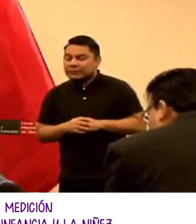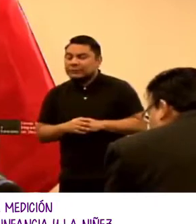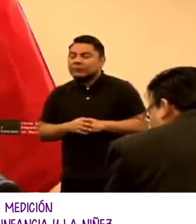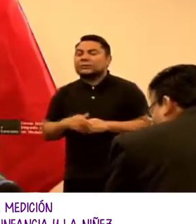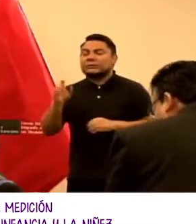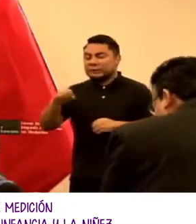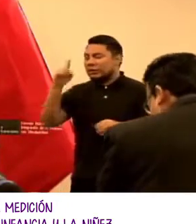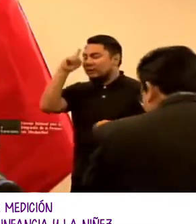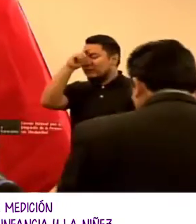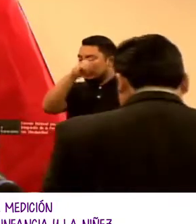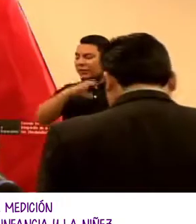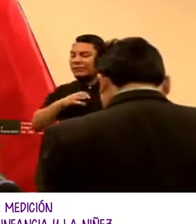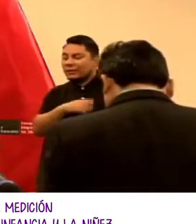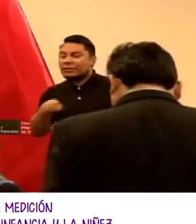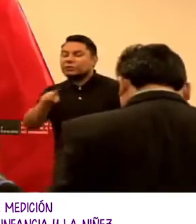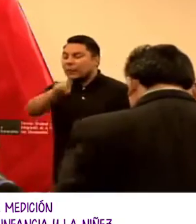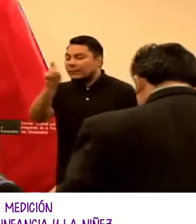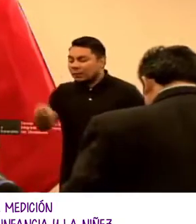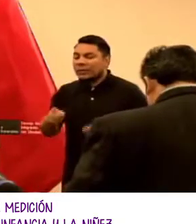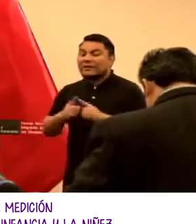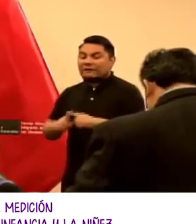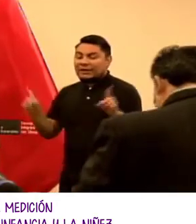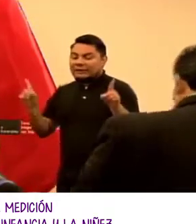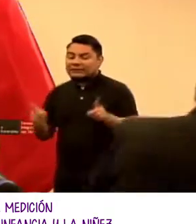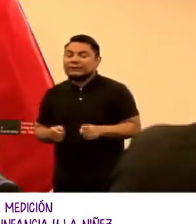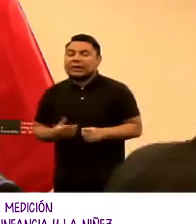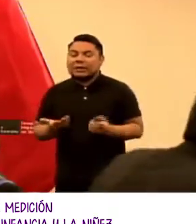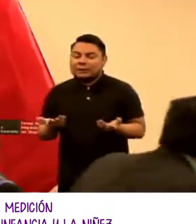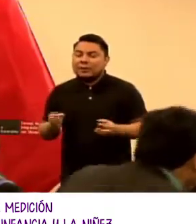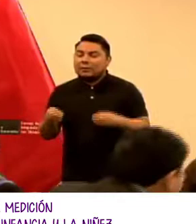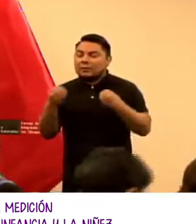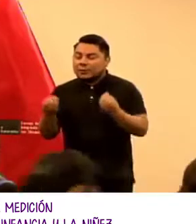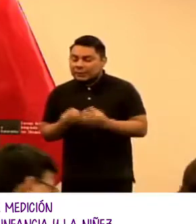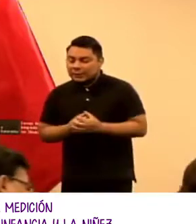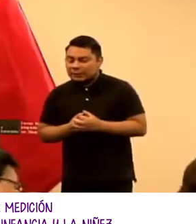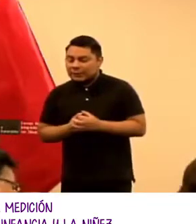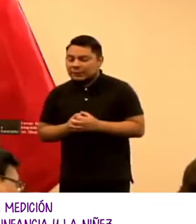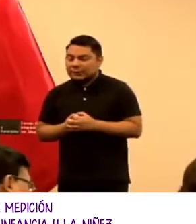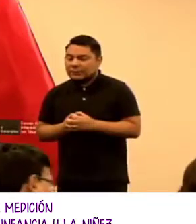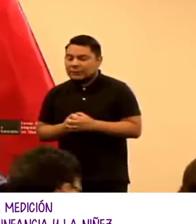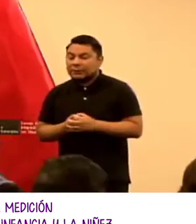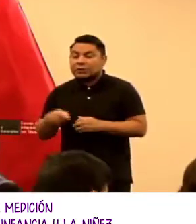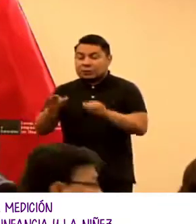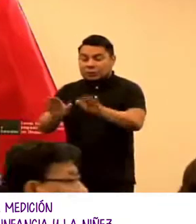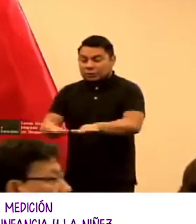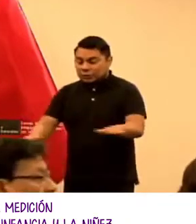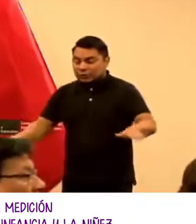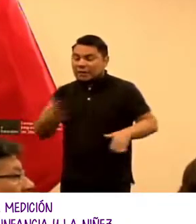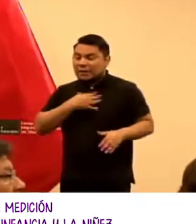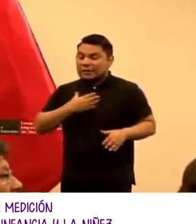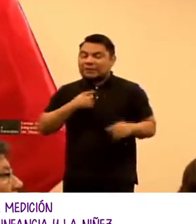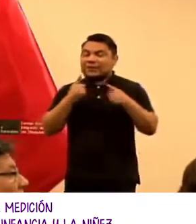Son dificultades comportamentales. Es una pregunta que se diferencia evidentemente porque los niños de